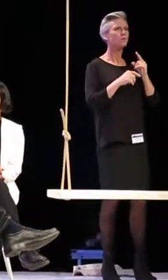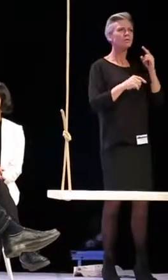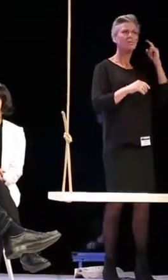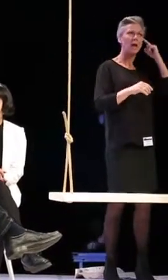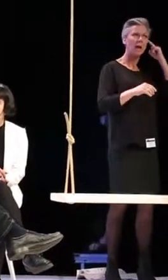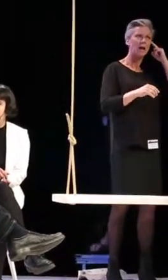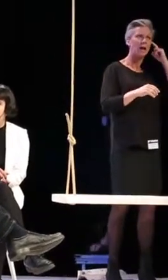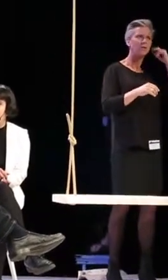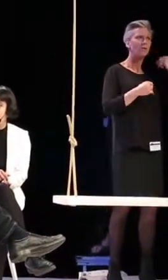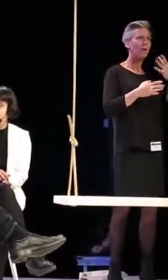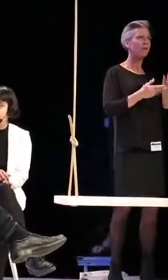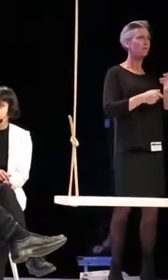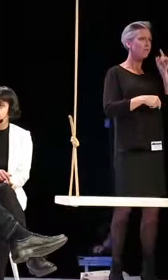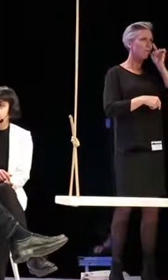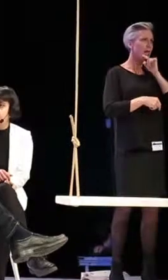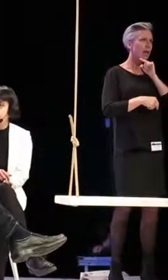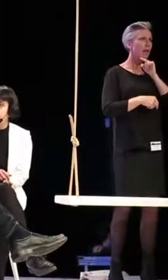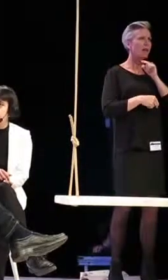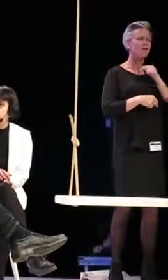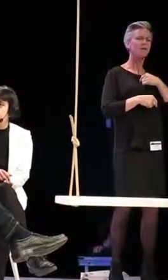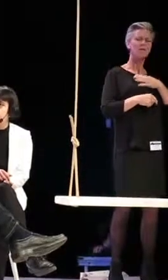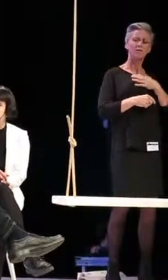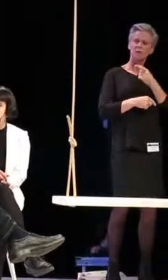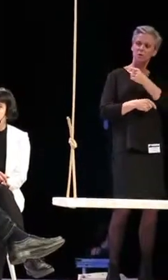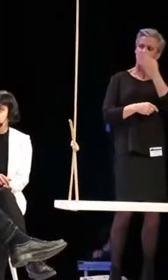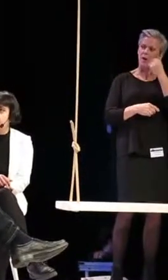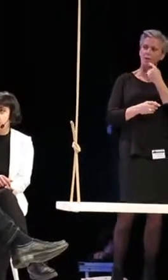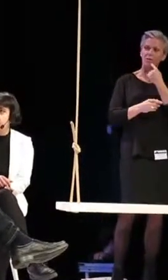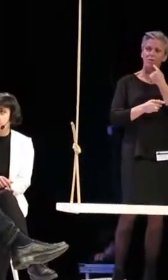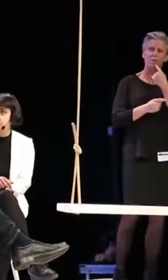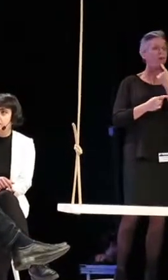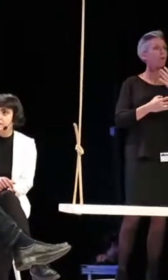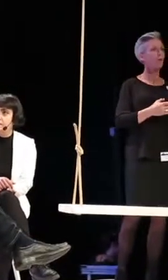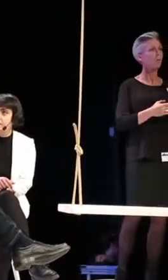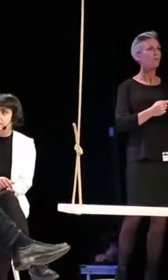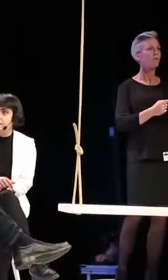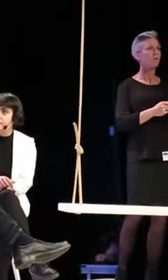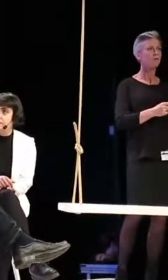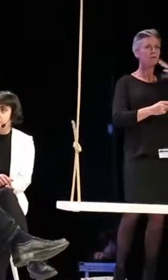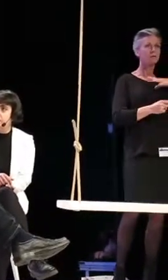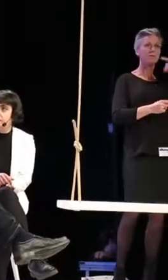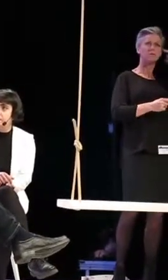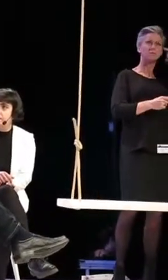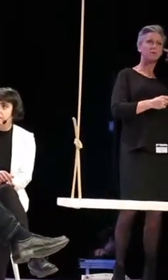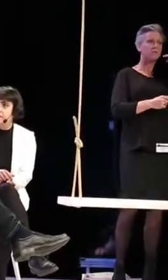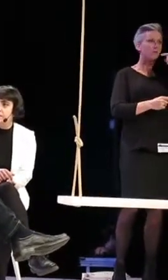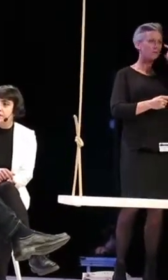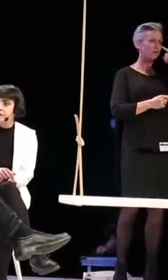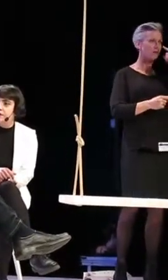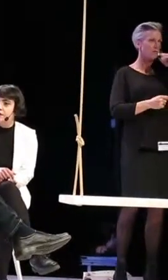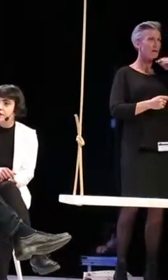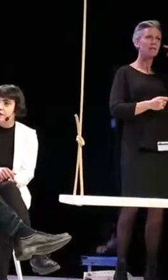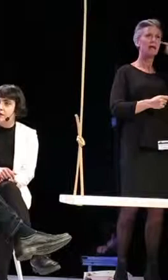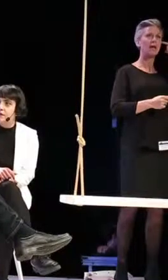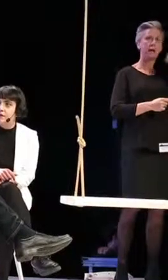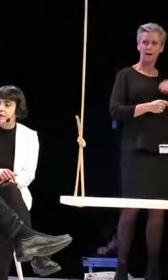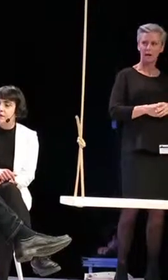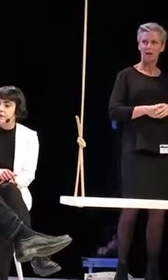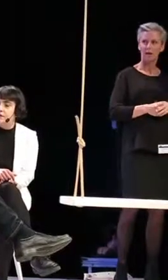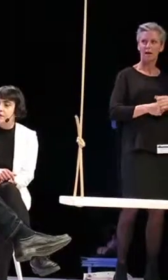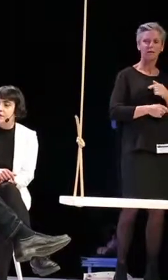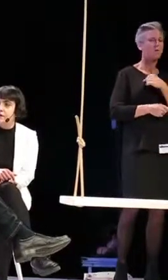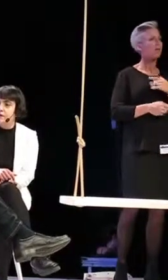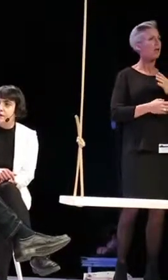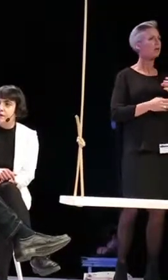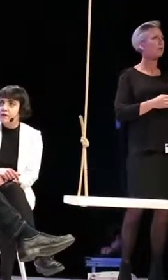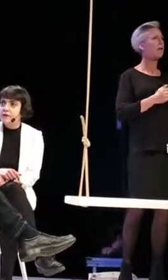Alltså, kan du lyfta upp den här mytbildningen? För vi är tydligen mer rädda för klimatåtgärden än klimatförändringen. Är vi så passiva? Mm. Och kan vi